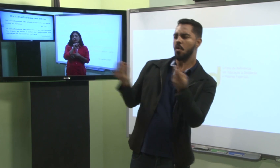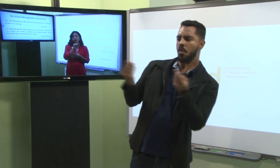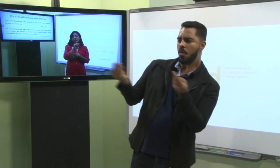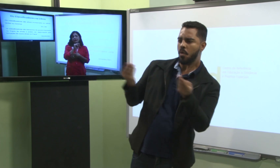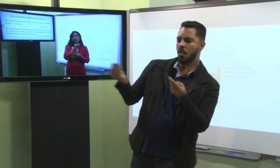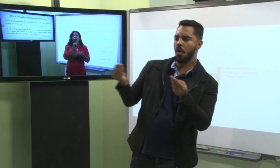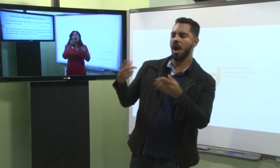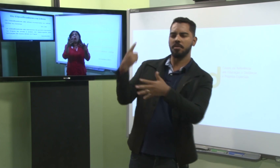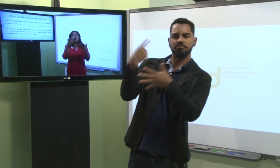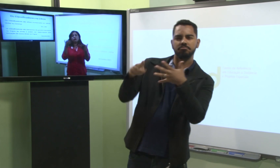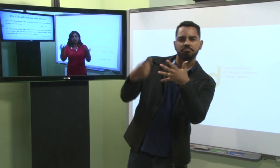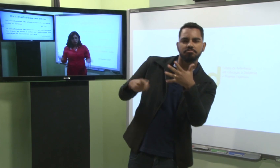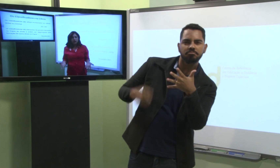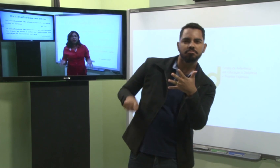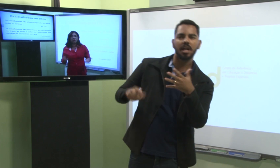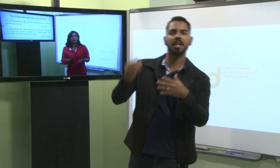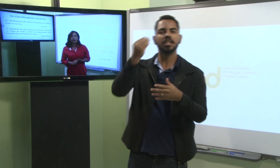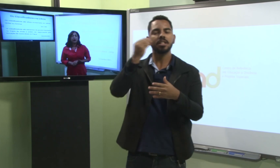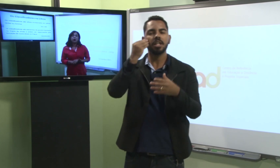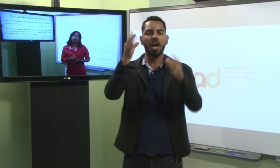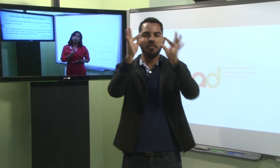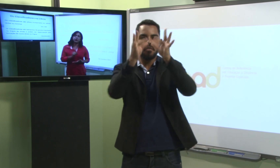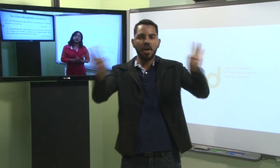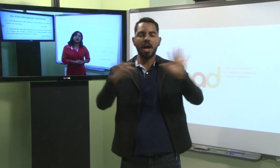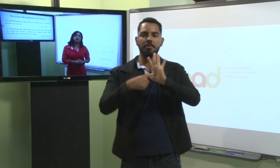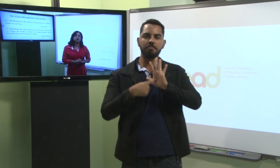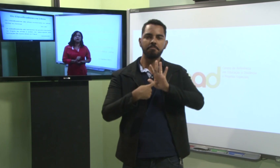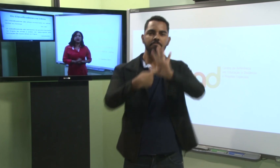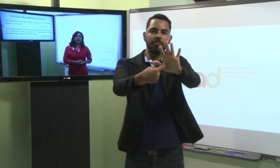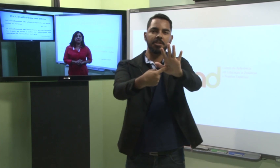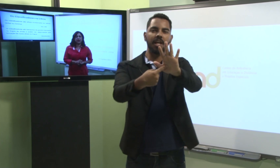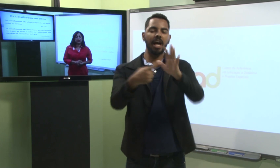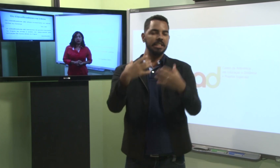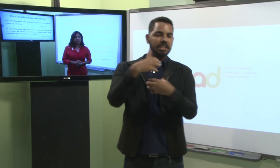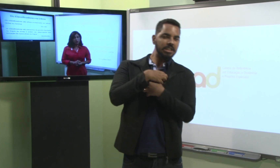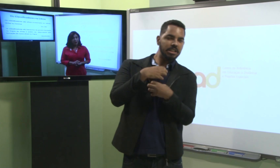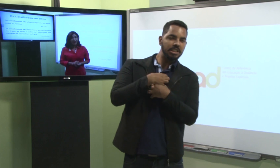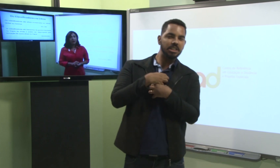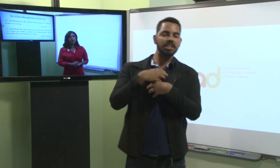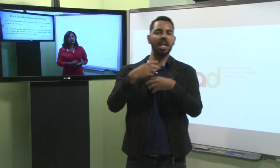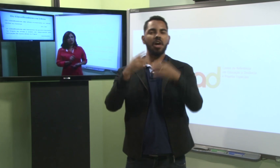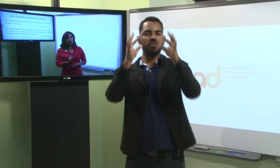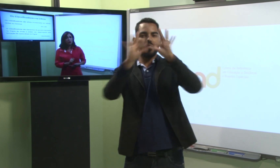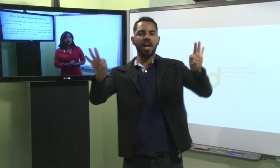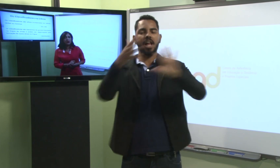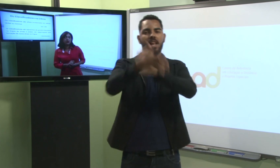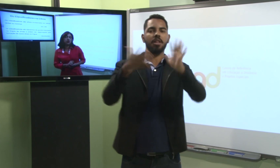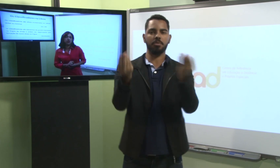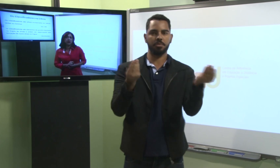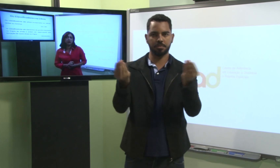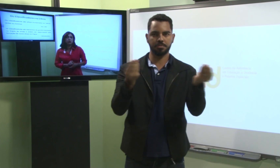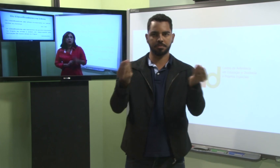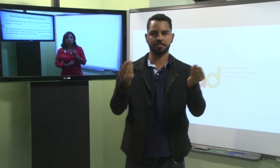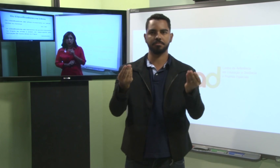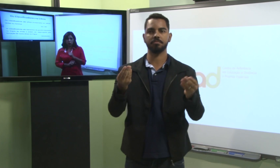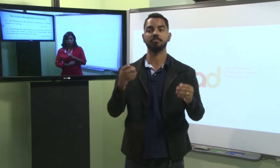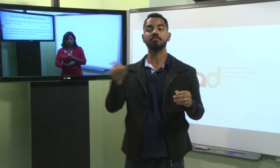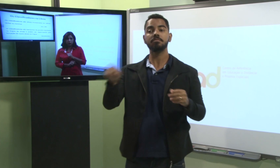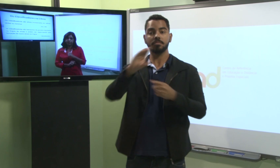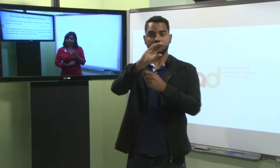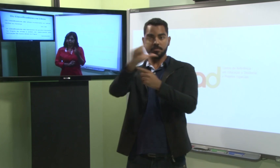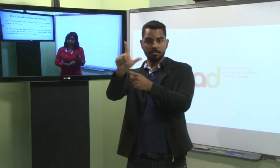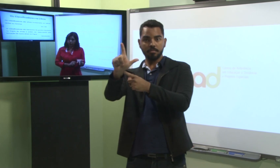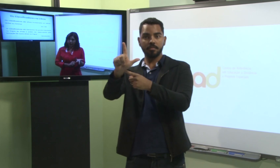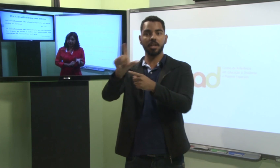na situação ou do sinal. Portanto, os classificadores são marcadores de concordância de gênero,